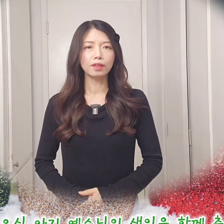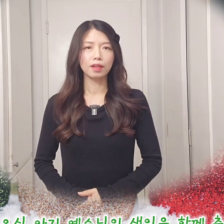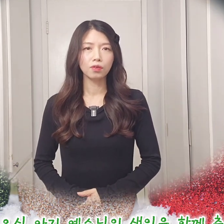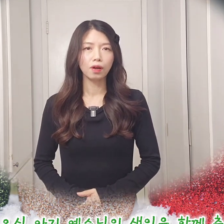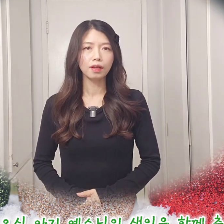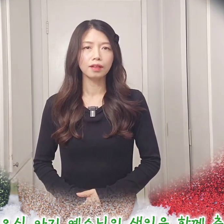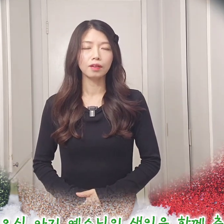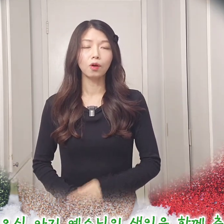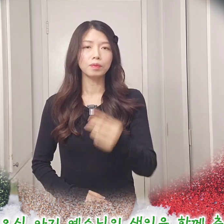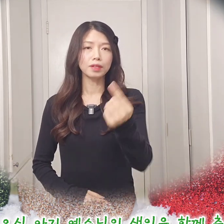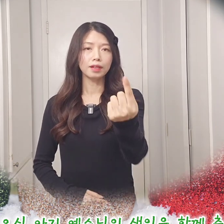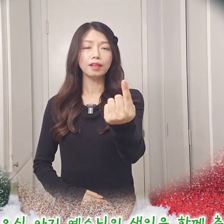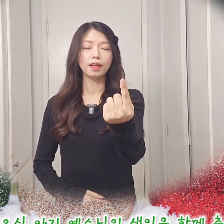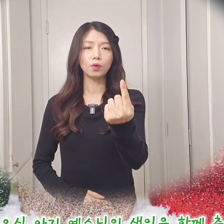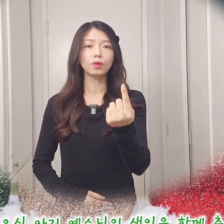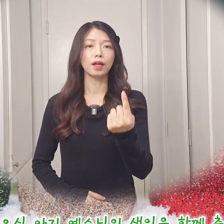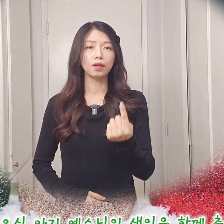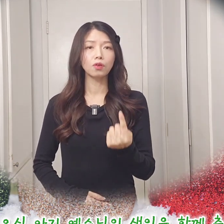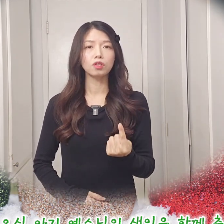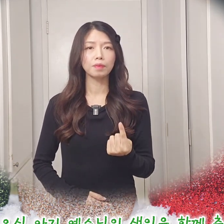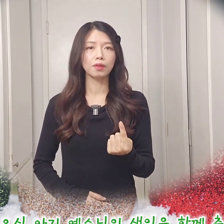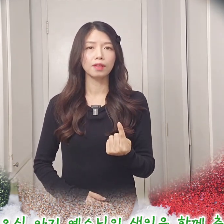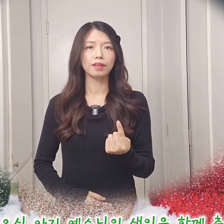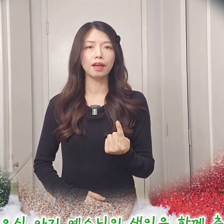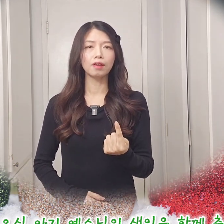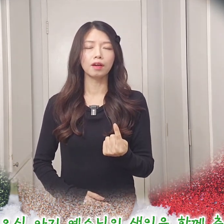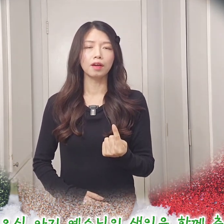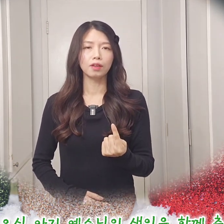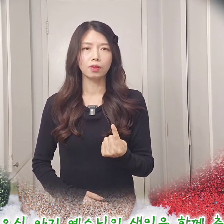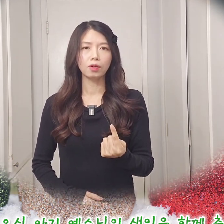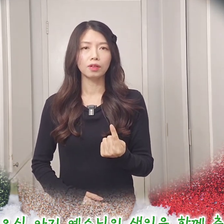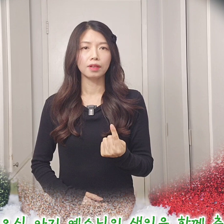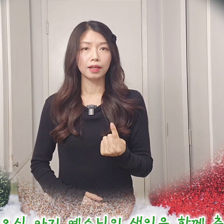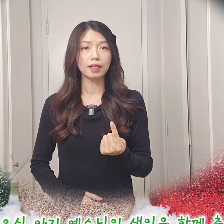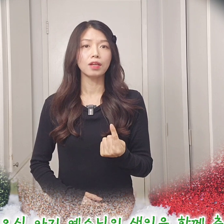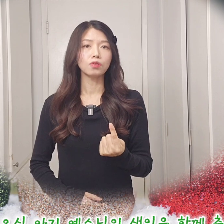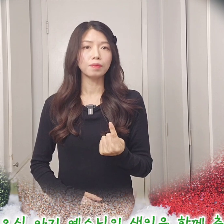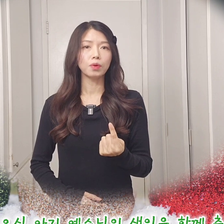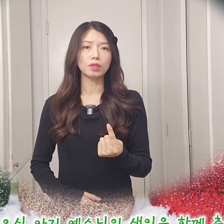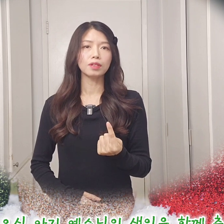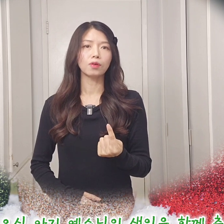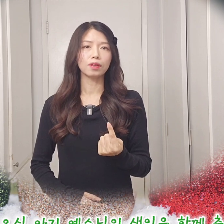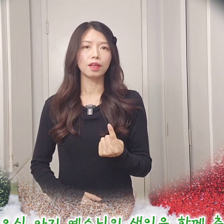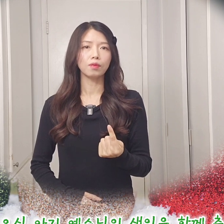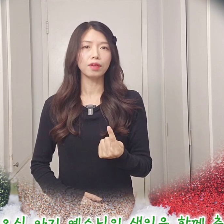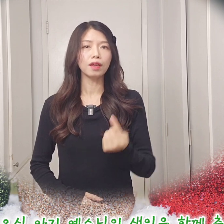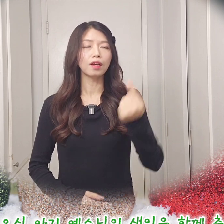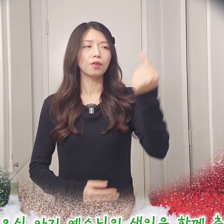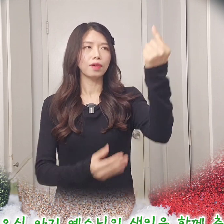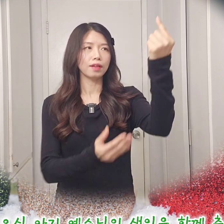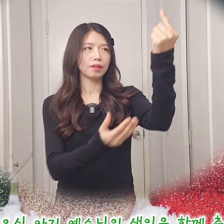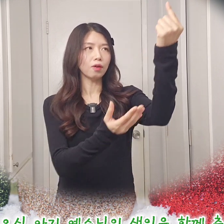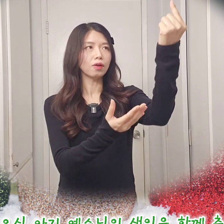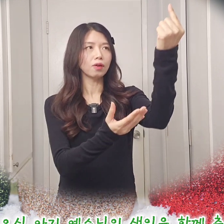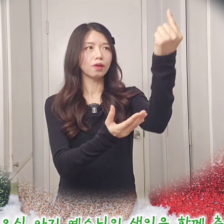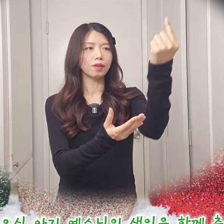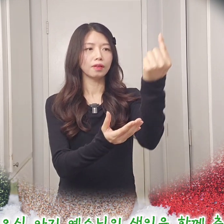뜻의 수어는 검지를 내 쪽으로 당겨주시면 되는데요. 여기서는 아기 예수님이 오시는 거기 때문에 위에서